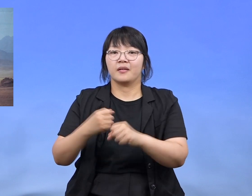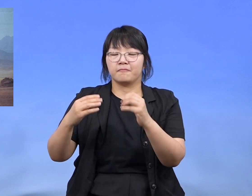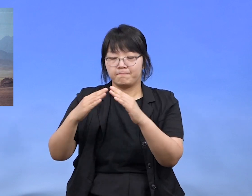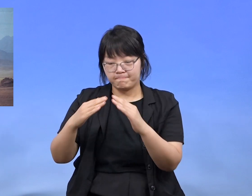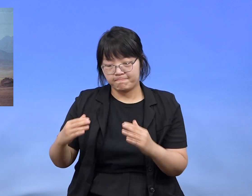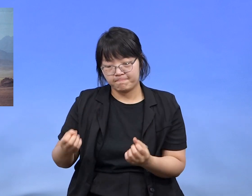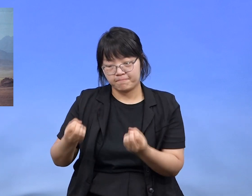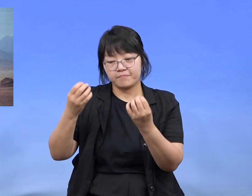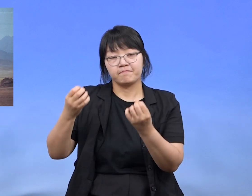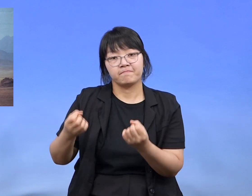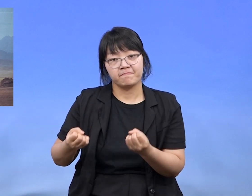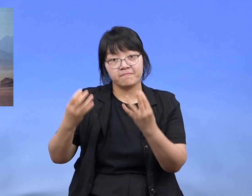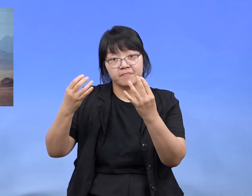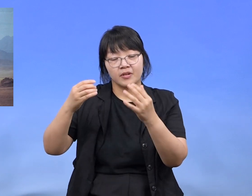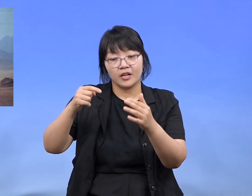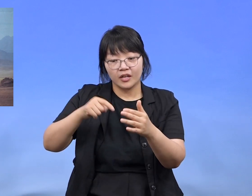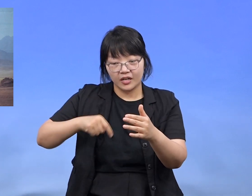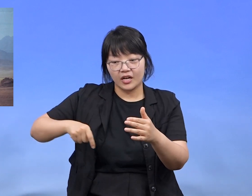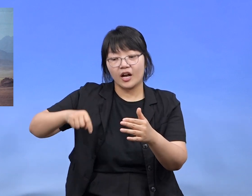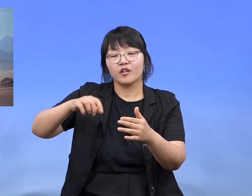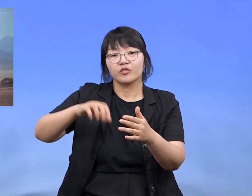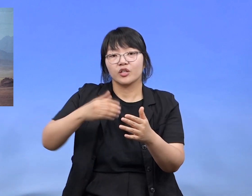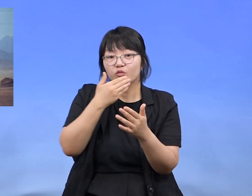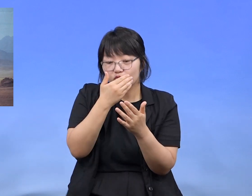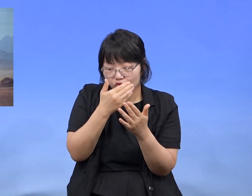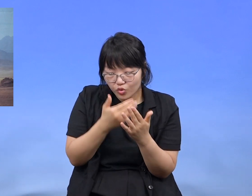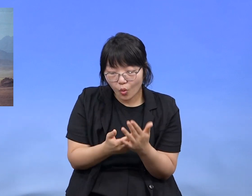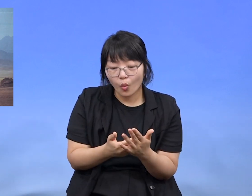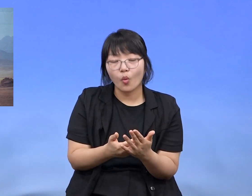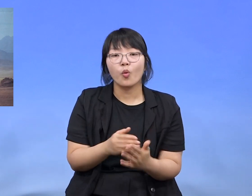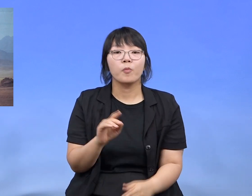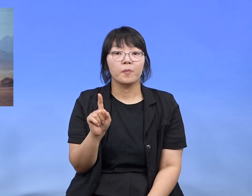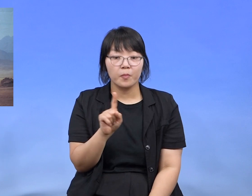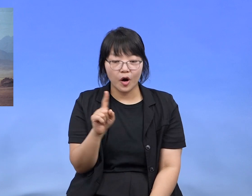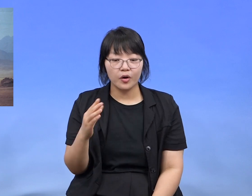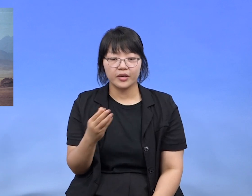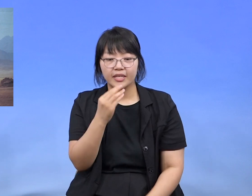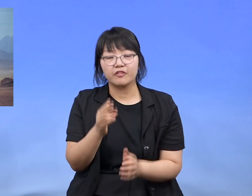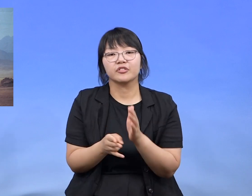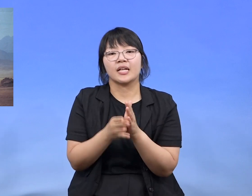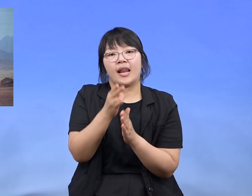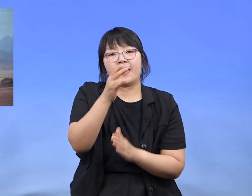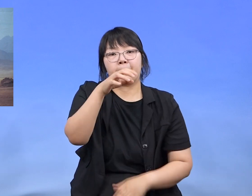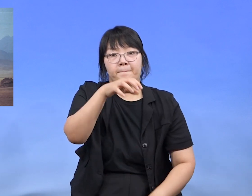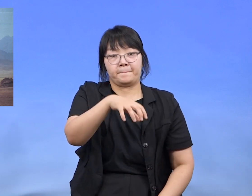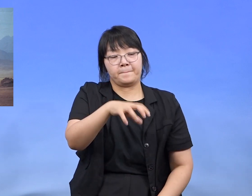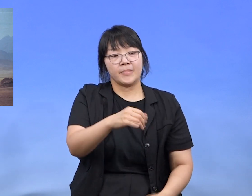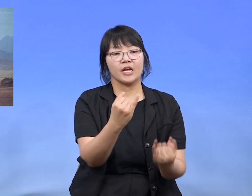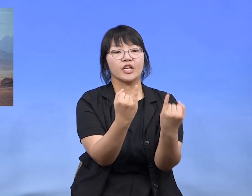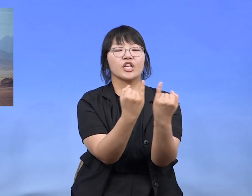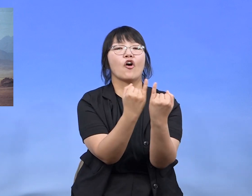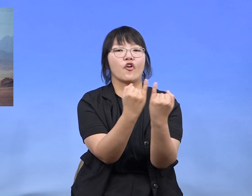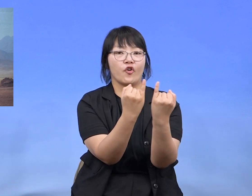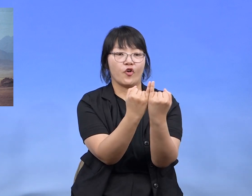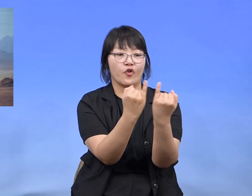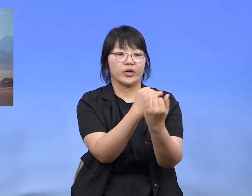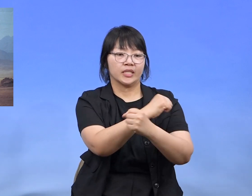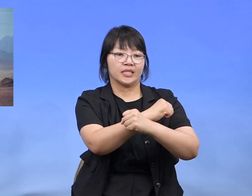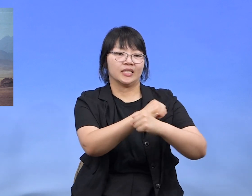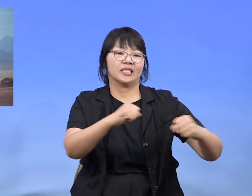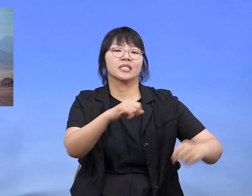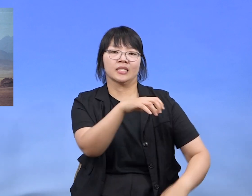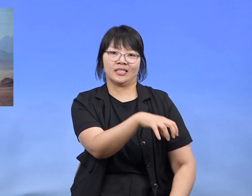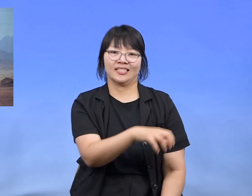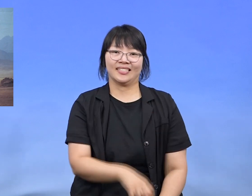동안에 중요한 행사 중에 하나가 예루살렘의 이제 여인들의 뜰, 본격적으로 성소 안에 들어가기